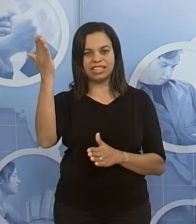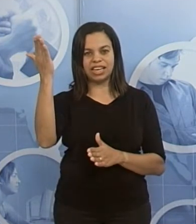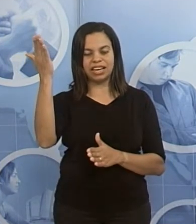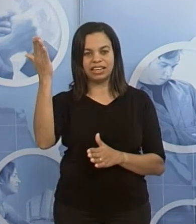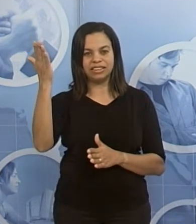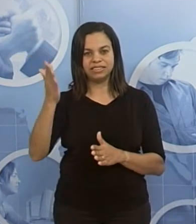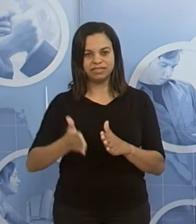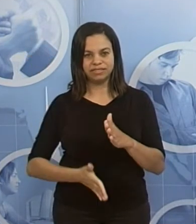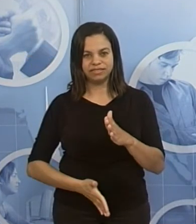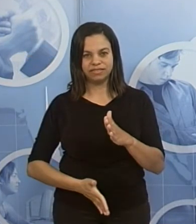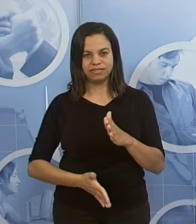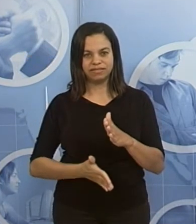aqui.